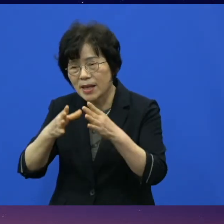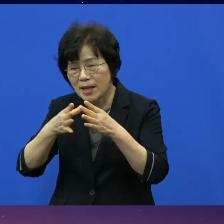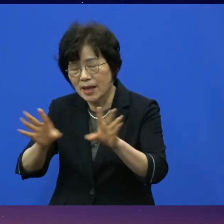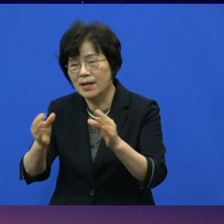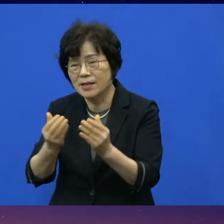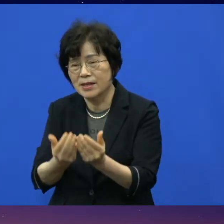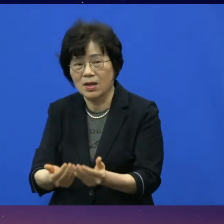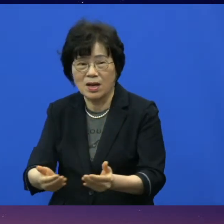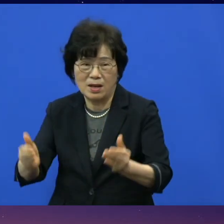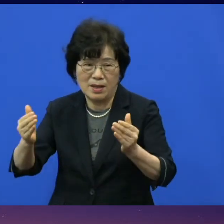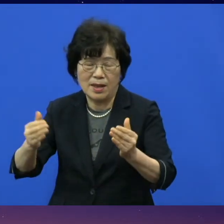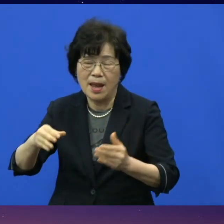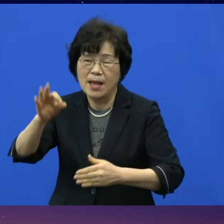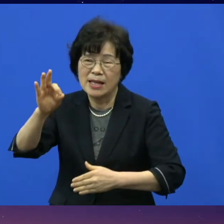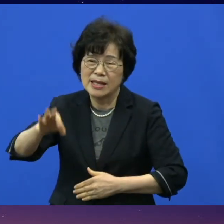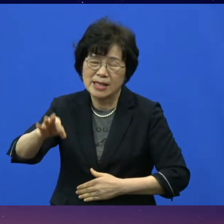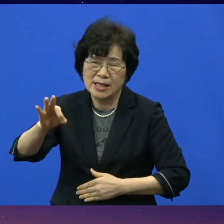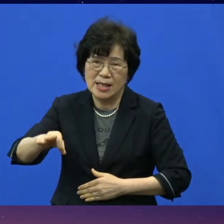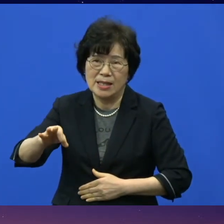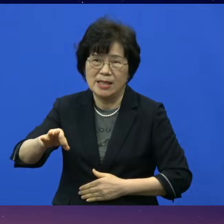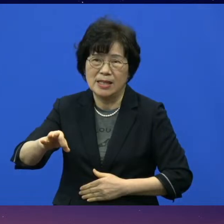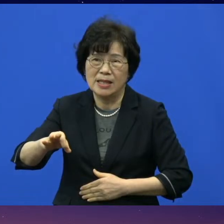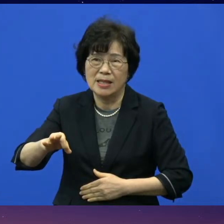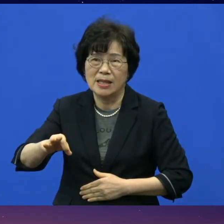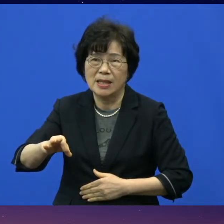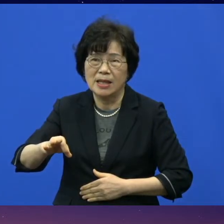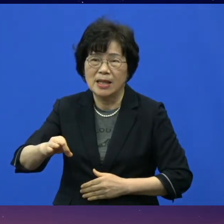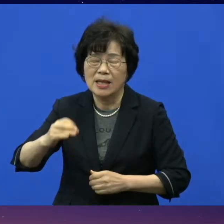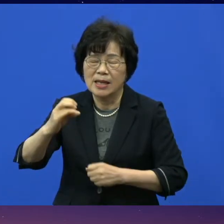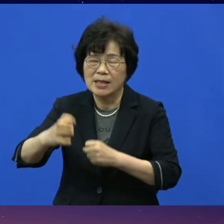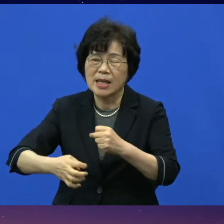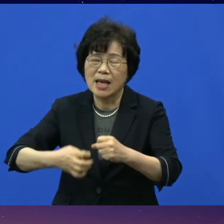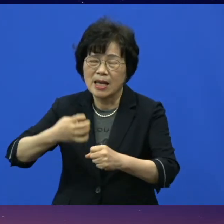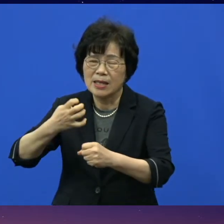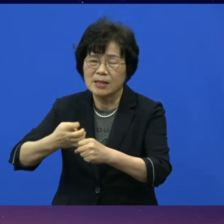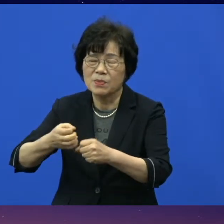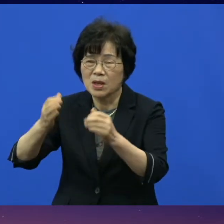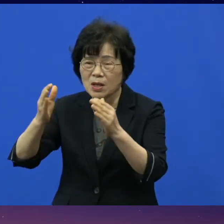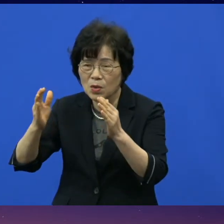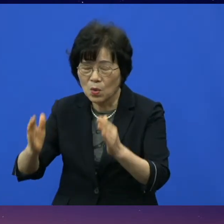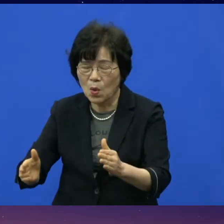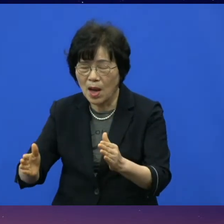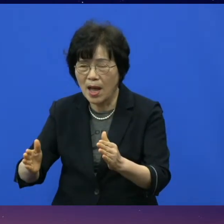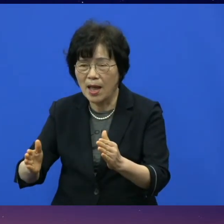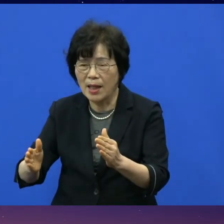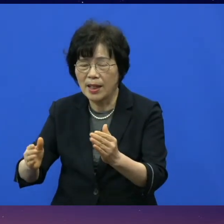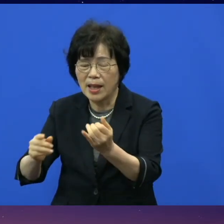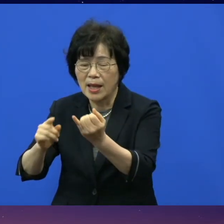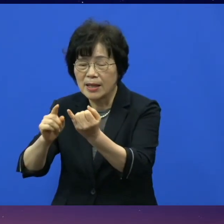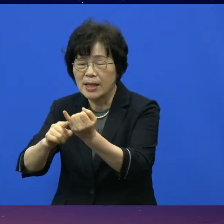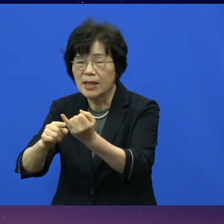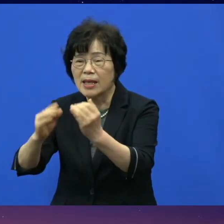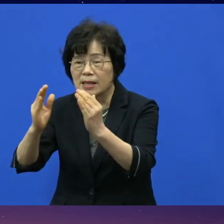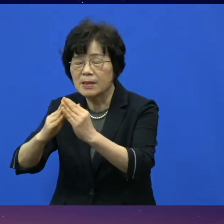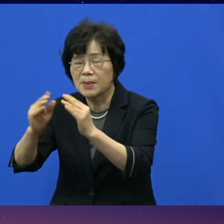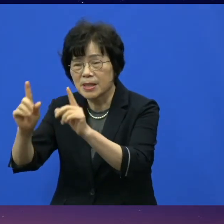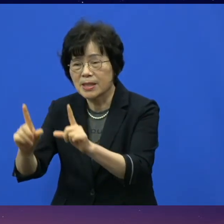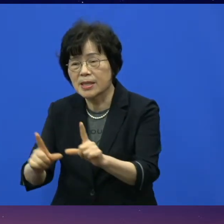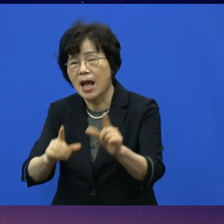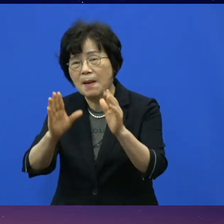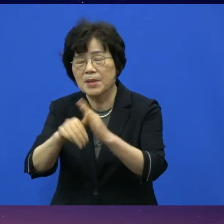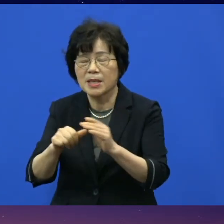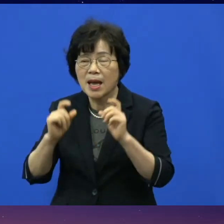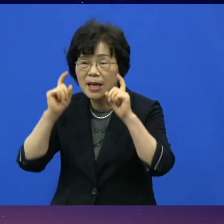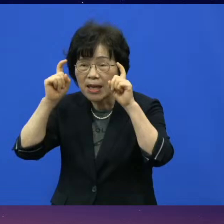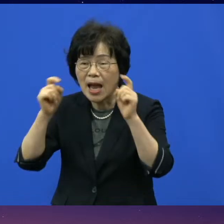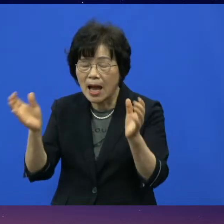볼 모양이 없어요. 40년 동안 완전히 처가살이 하면서 광야에 묻혀서 양들을 치는데 멋진 모습